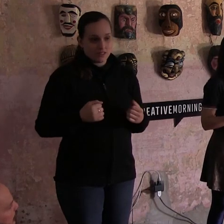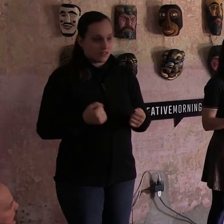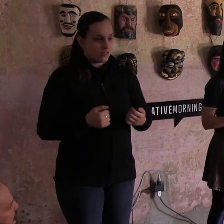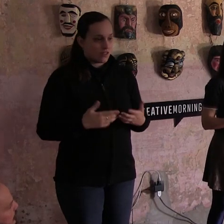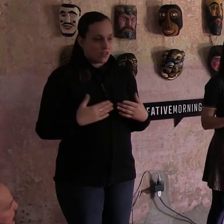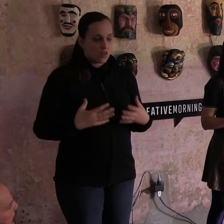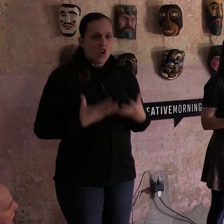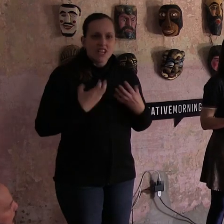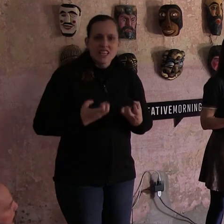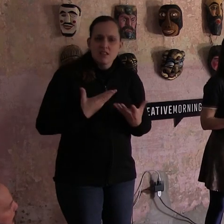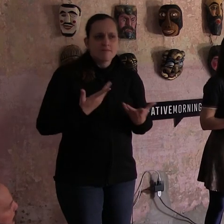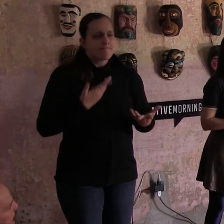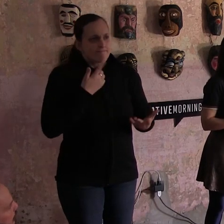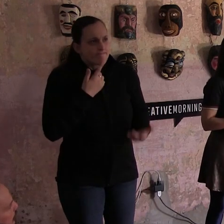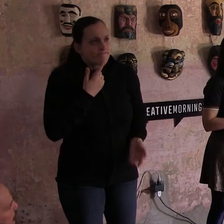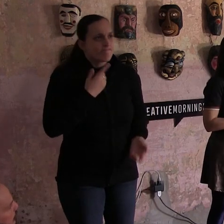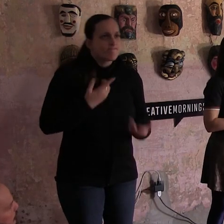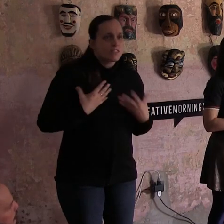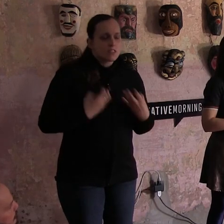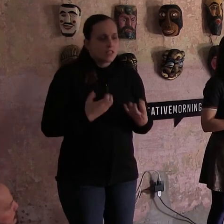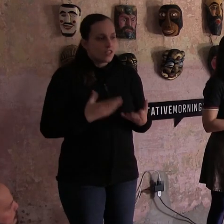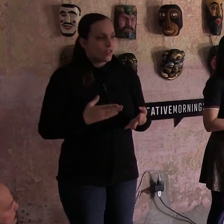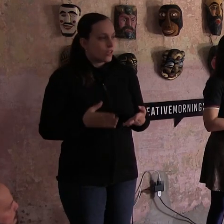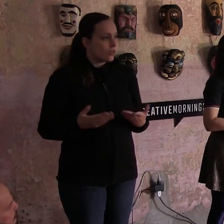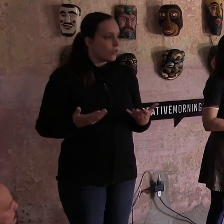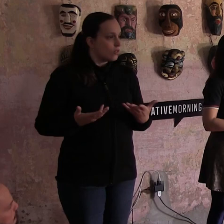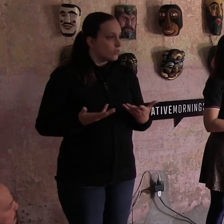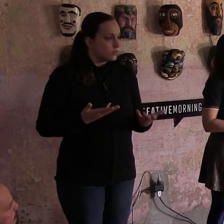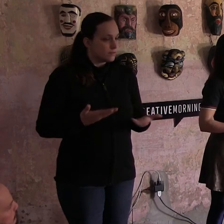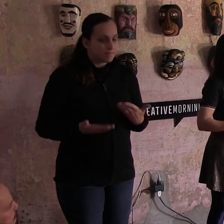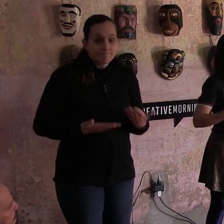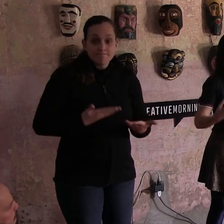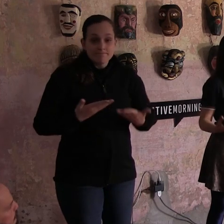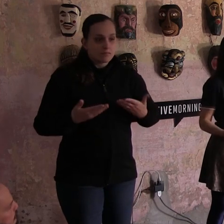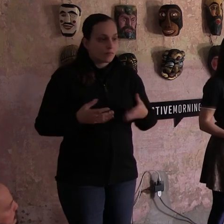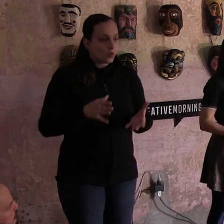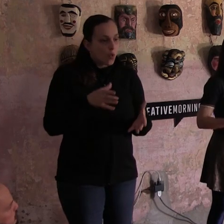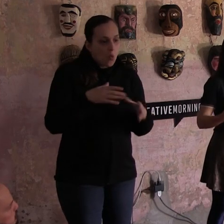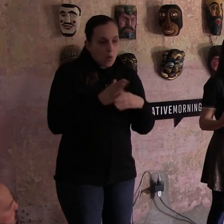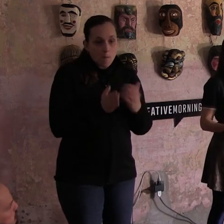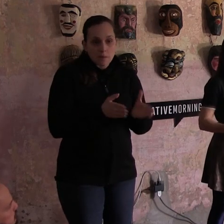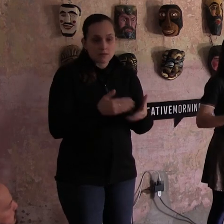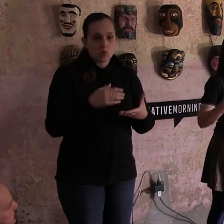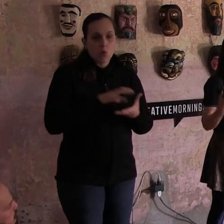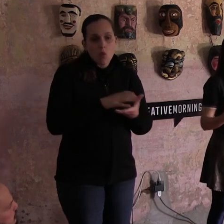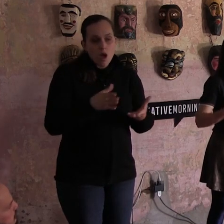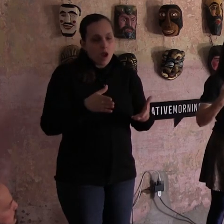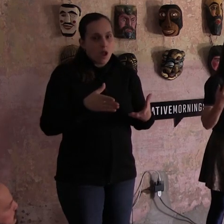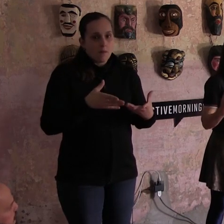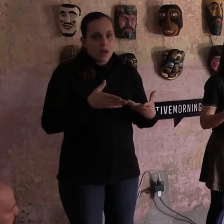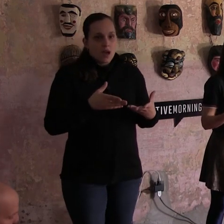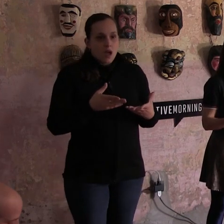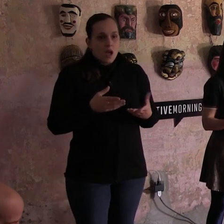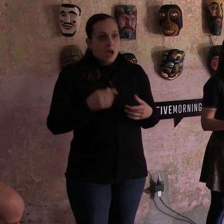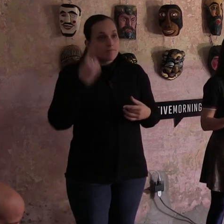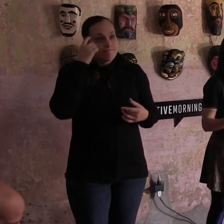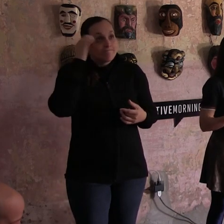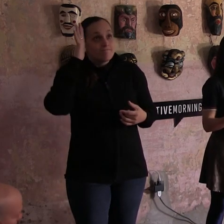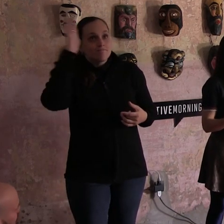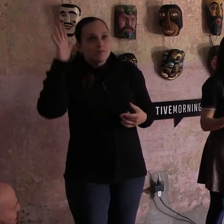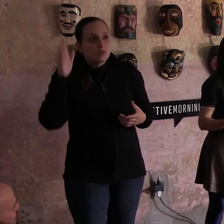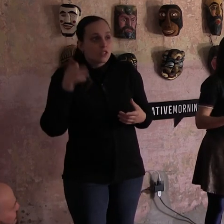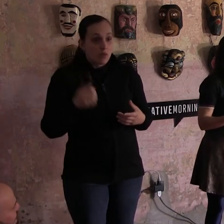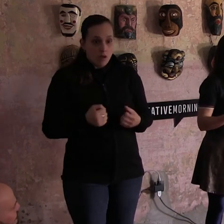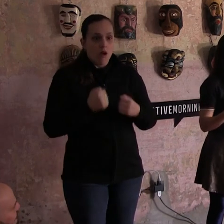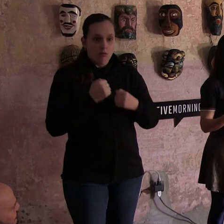entonces era, ¿cómo, qué querés? ¿Qué querés? Quiero tener un espacio, o sea, hacer un sueño. Bueno,